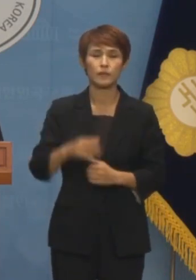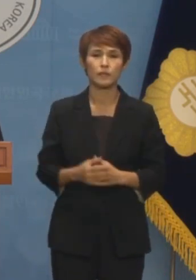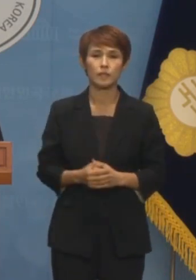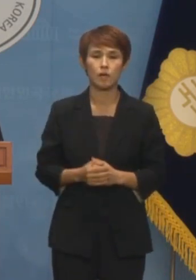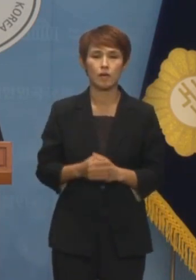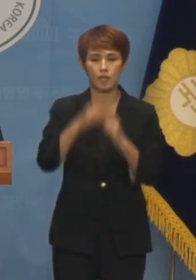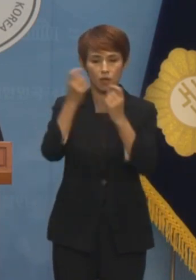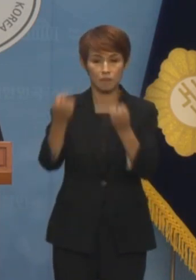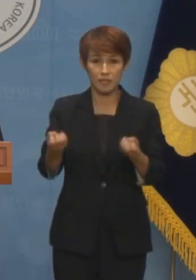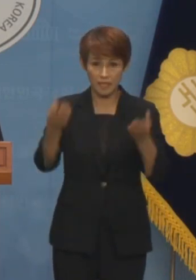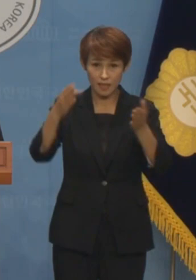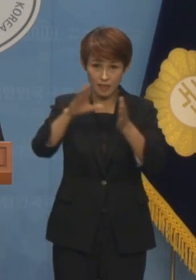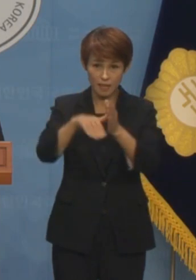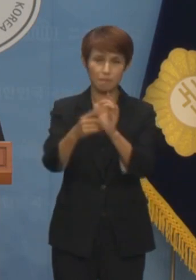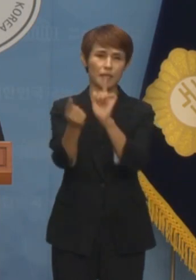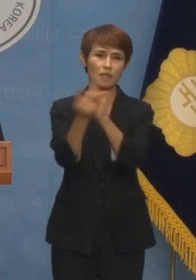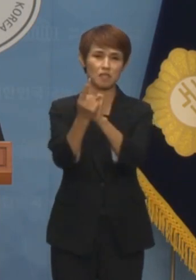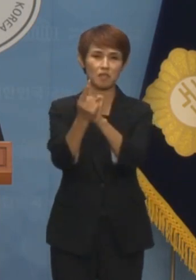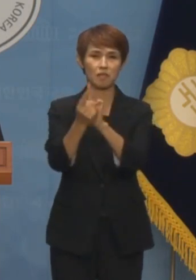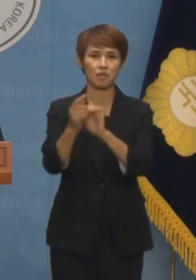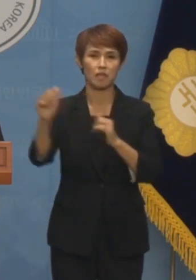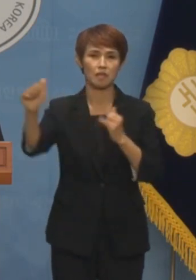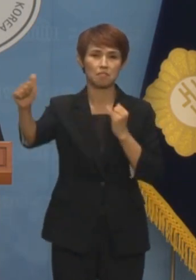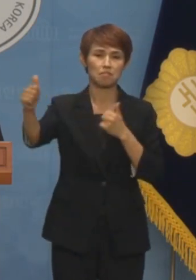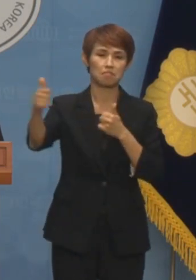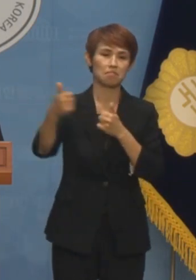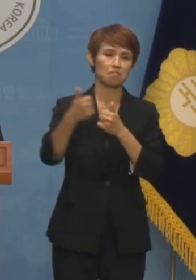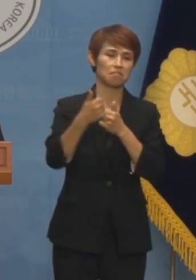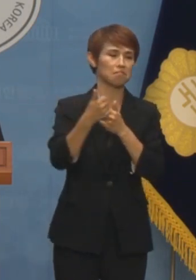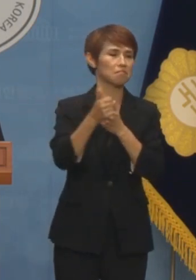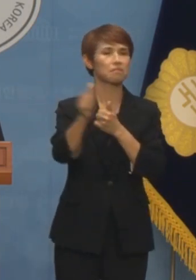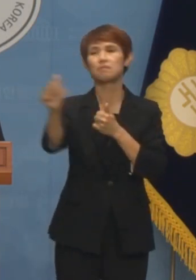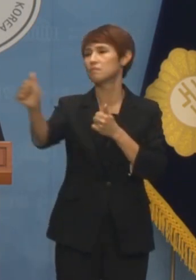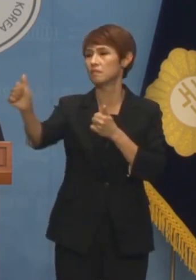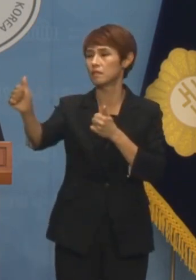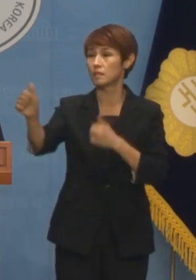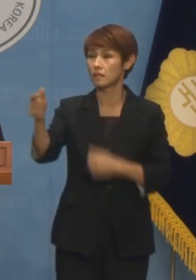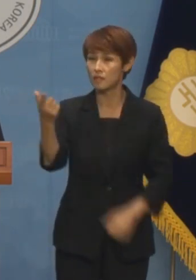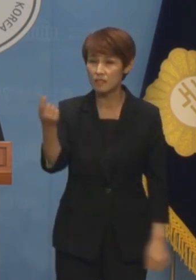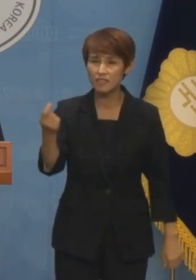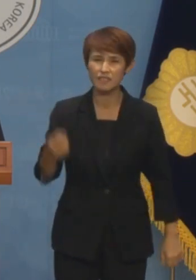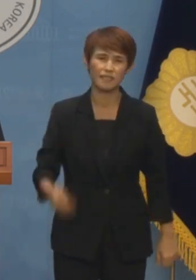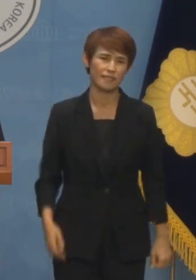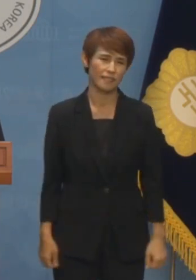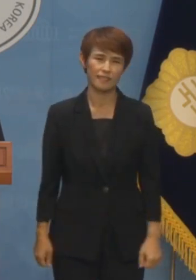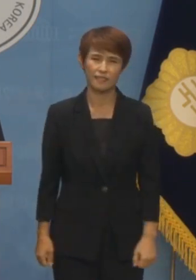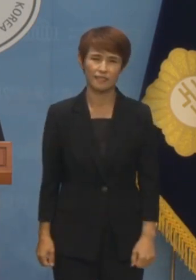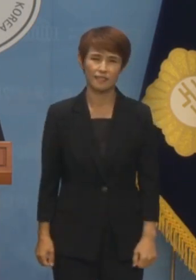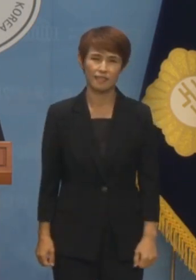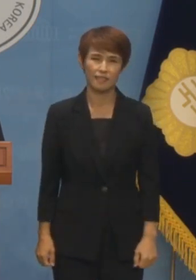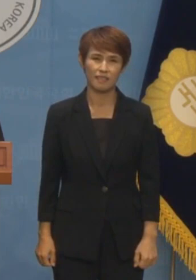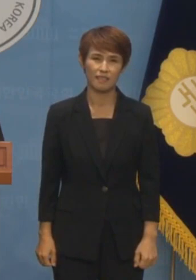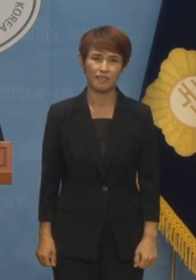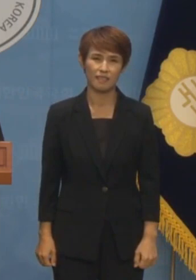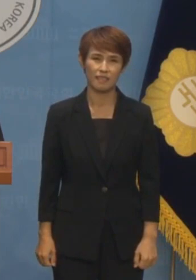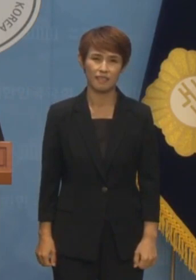기념식장에서 만난 저를 외면하셨죠? 이들 말로 지나가는